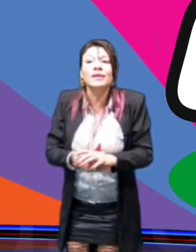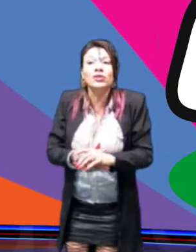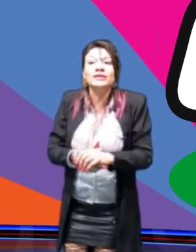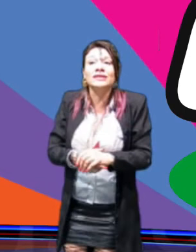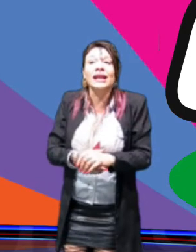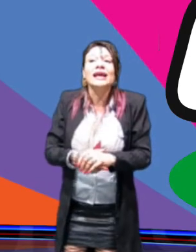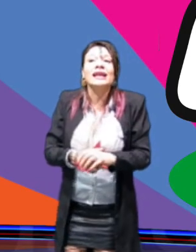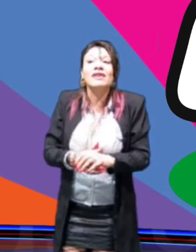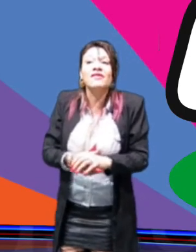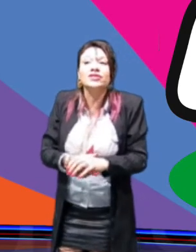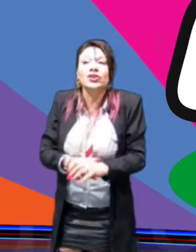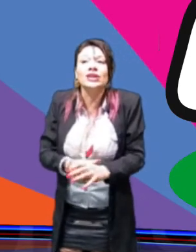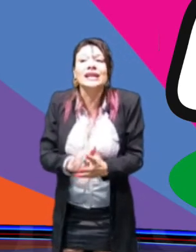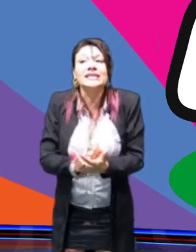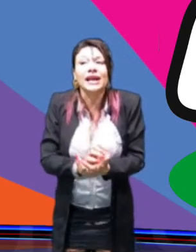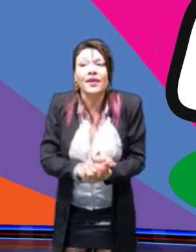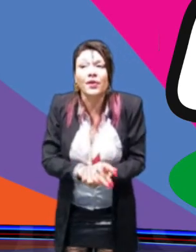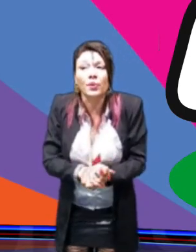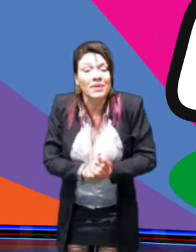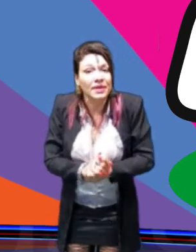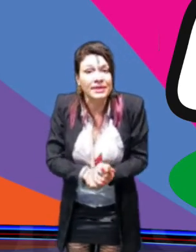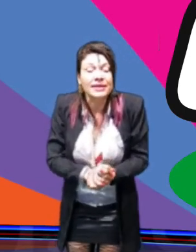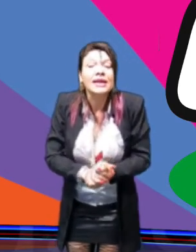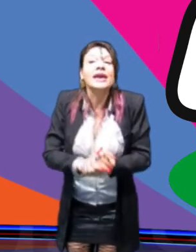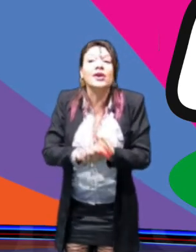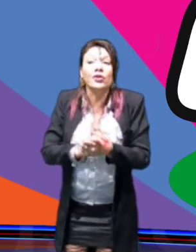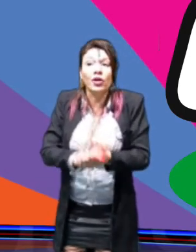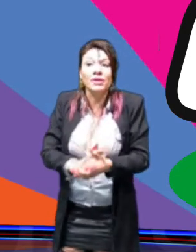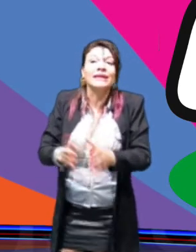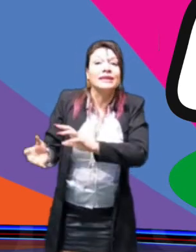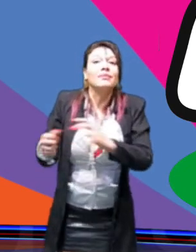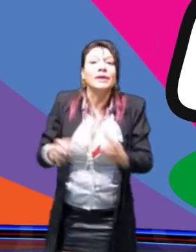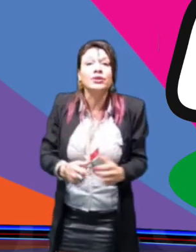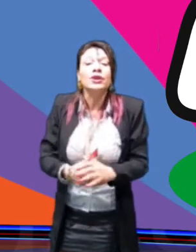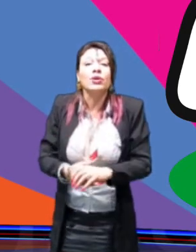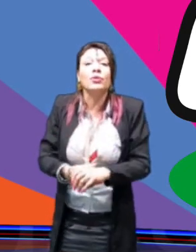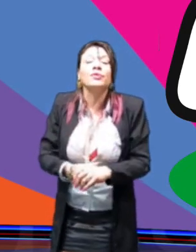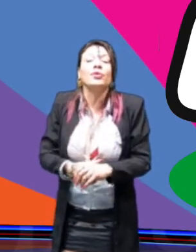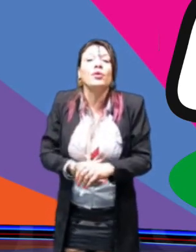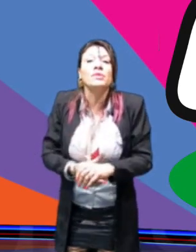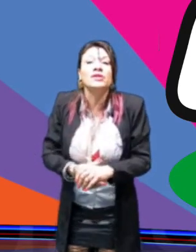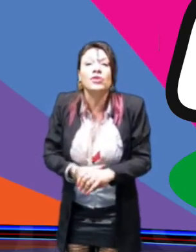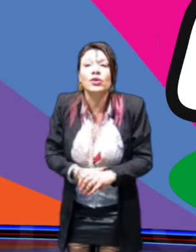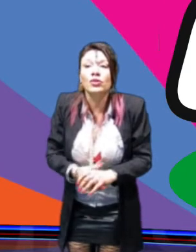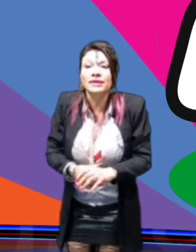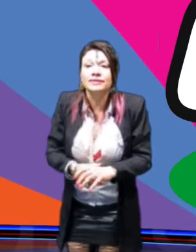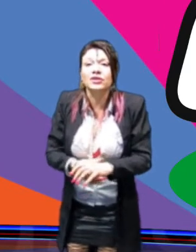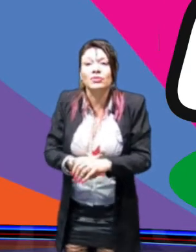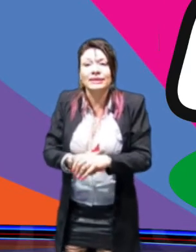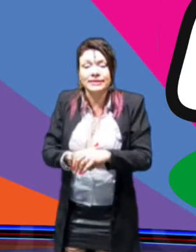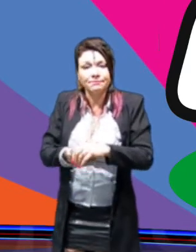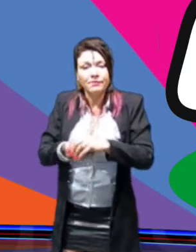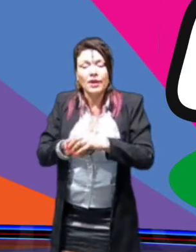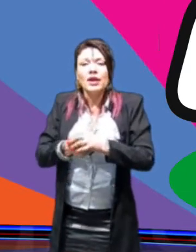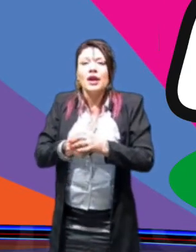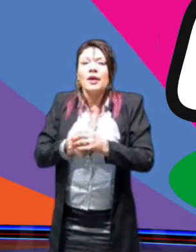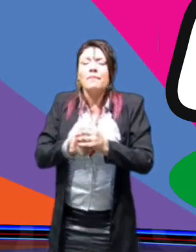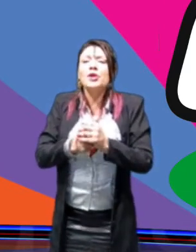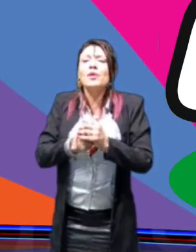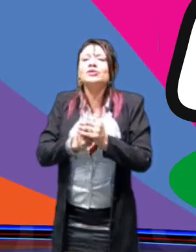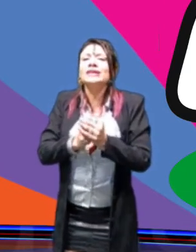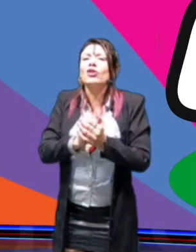Banco Central, la inflación y la llegada de nuevas medidas económicas de la mano con nuestro nuevo ministro de Economía, Sergio Massa.